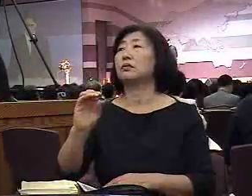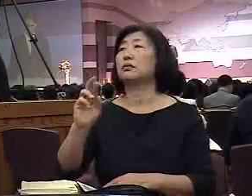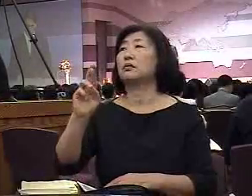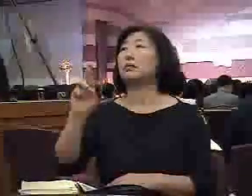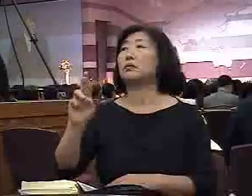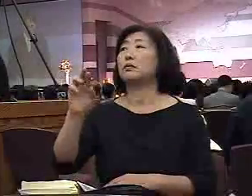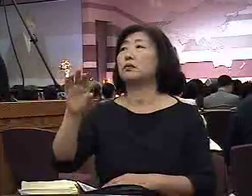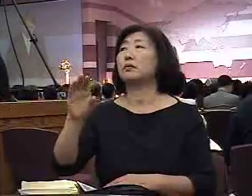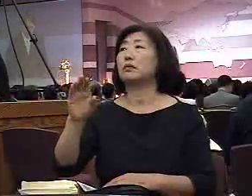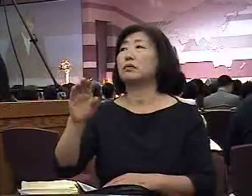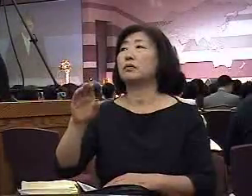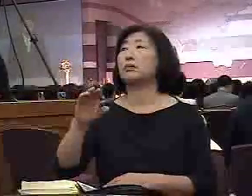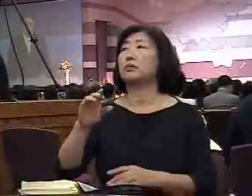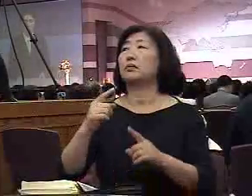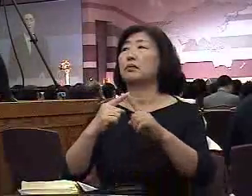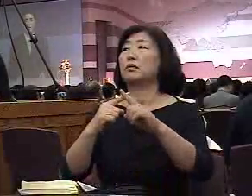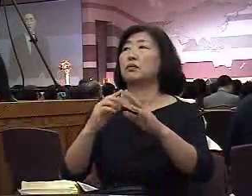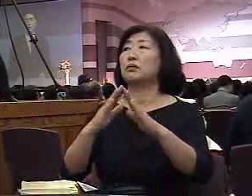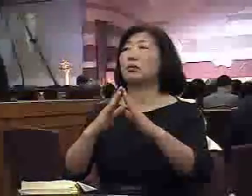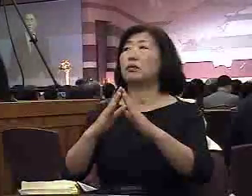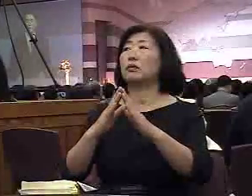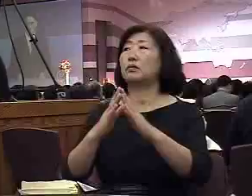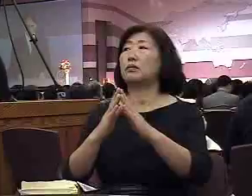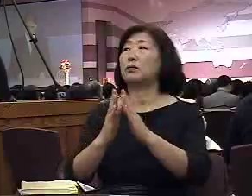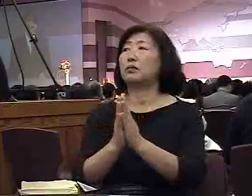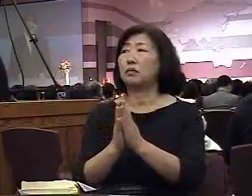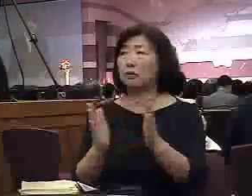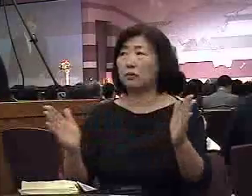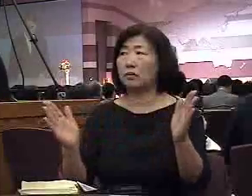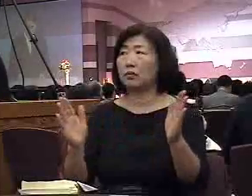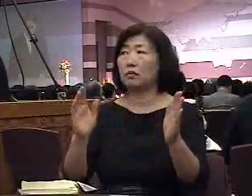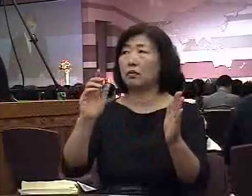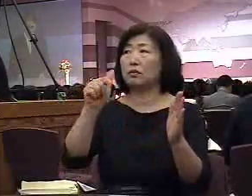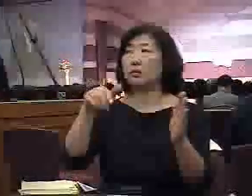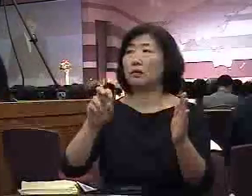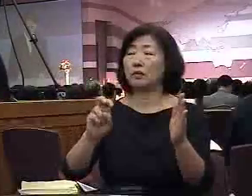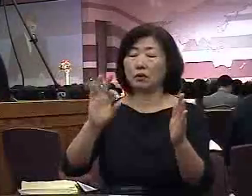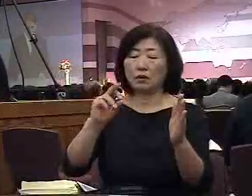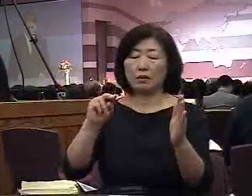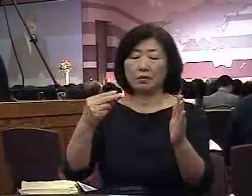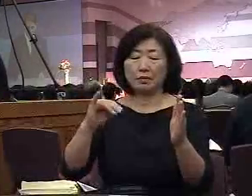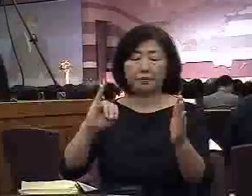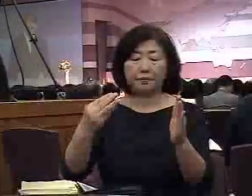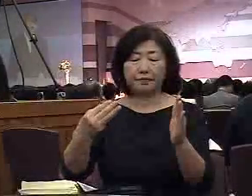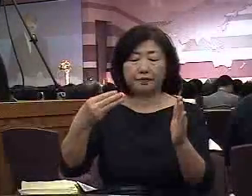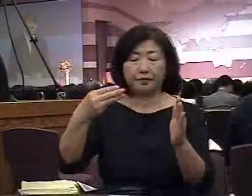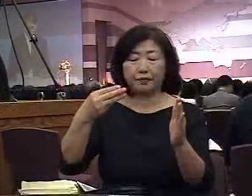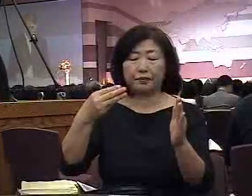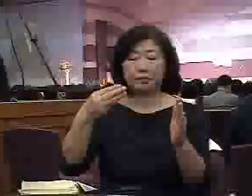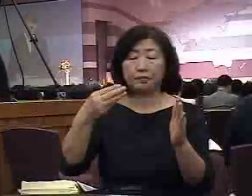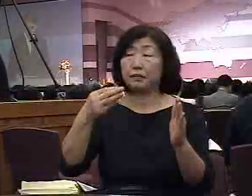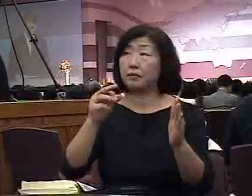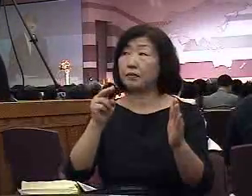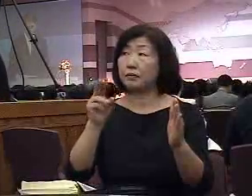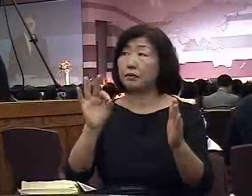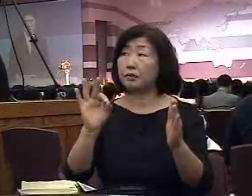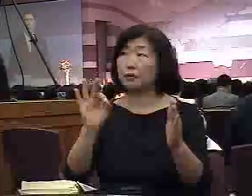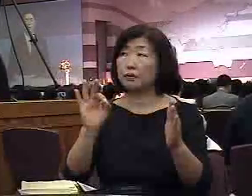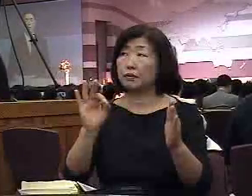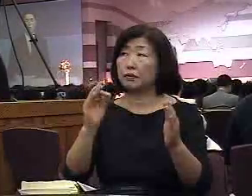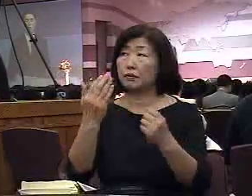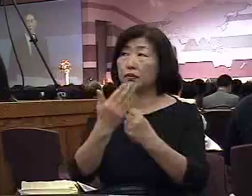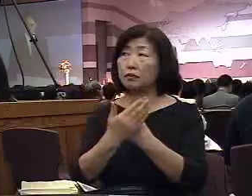지역의 개척교회를 준비하시는 김일영 목사님이십니다. 이 시간 나오셔서 내려놓음의 은혜 채우심의